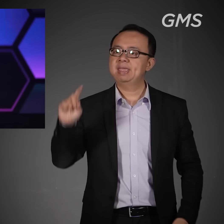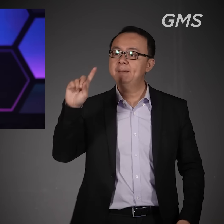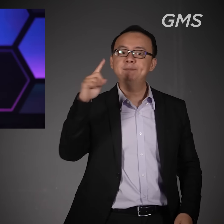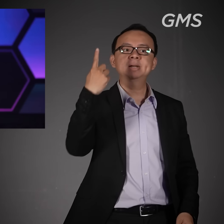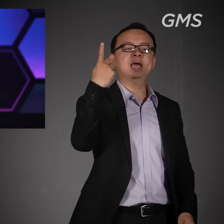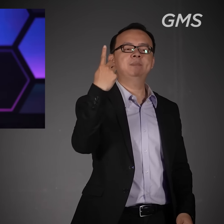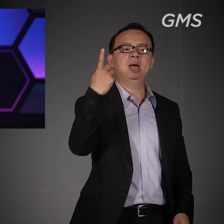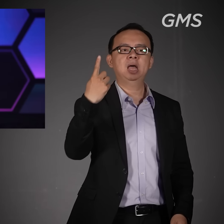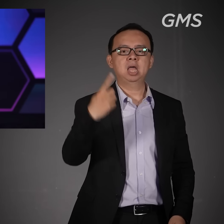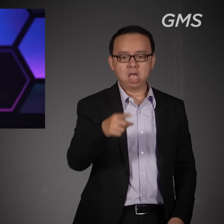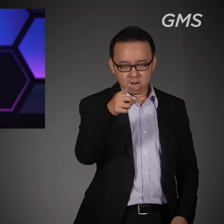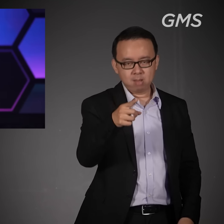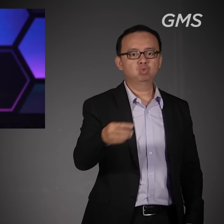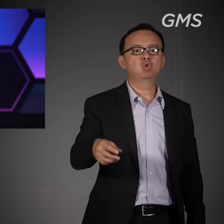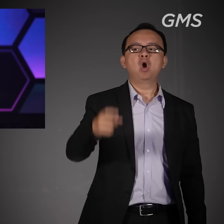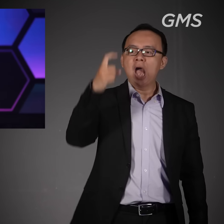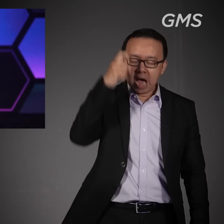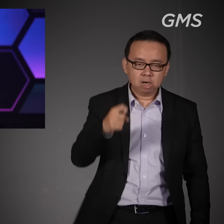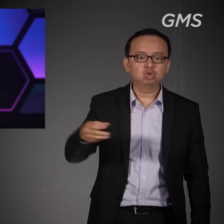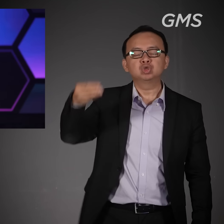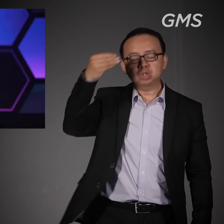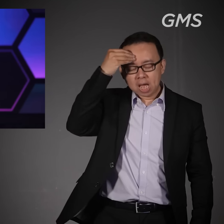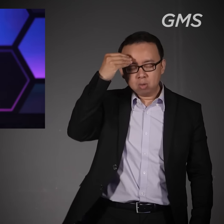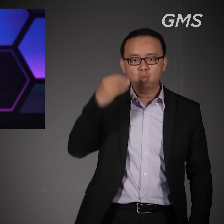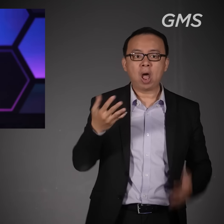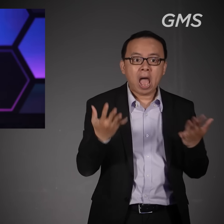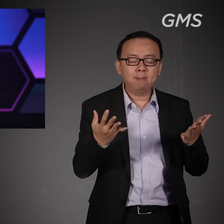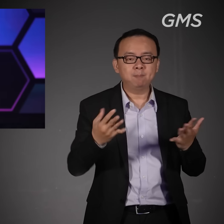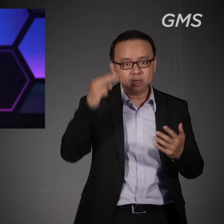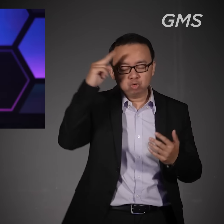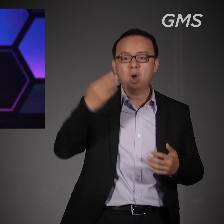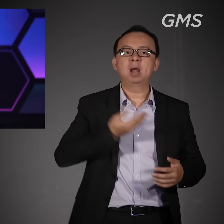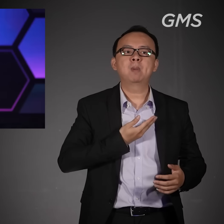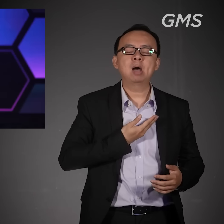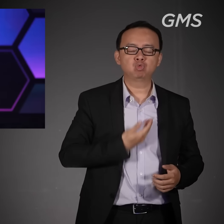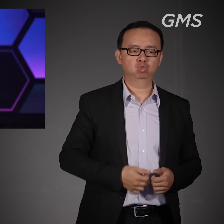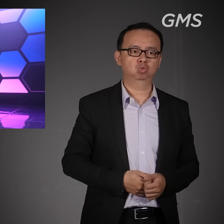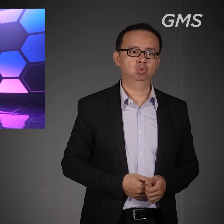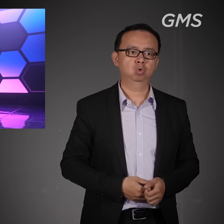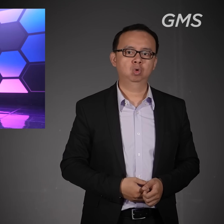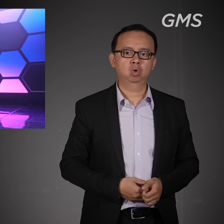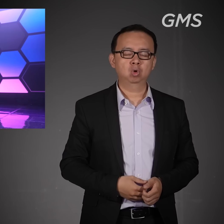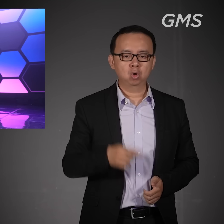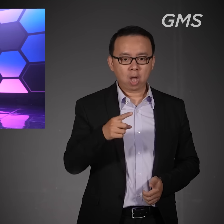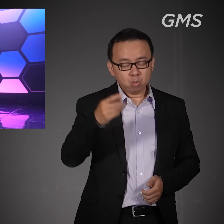Tuhan. Di setiap langkahmu dan langkahku, kenali apa yang menjadi kehendak Allah.